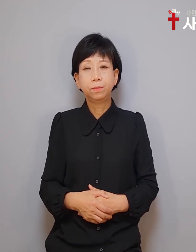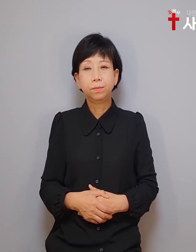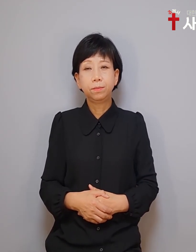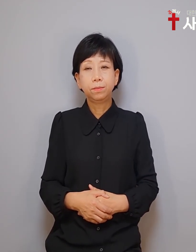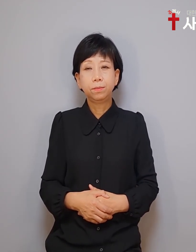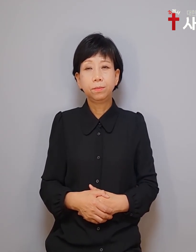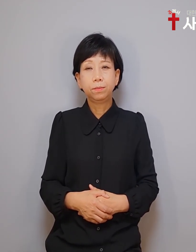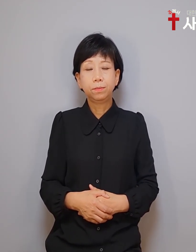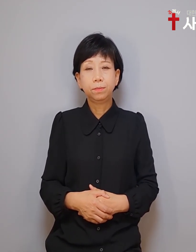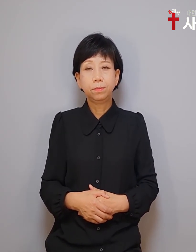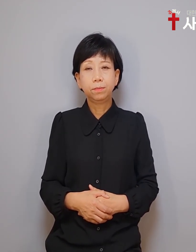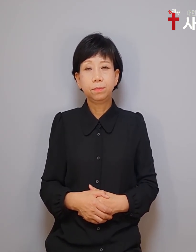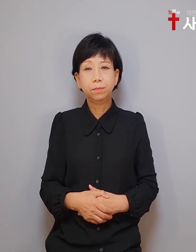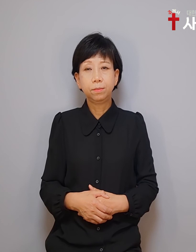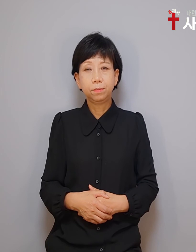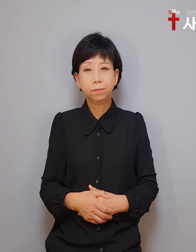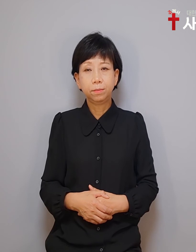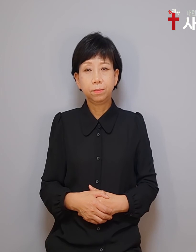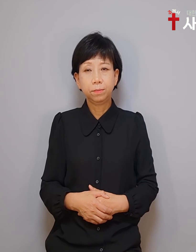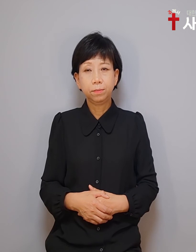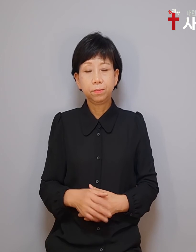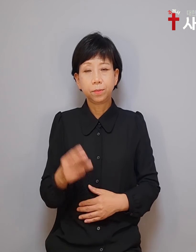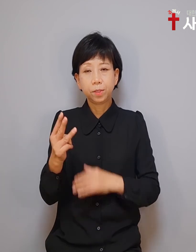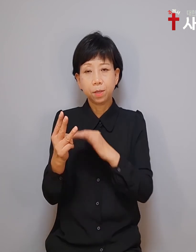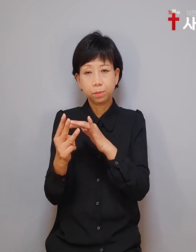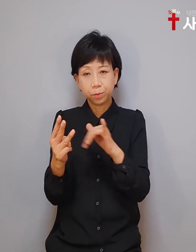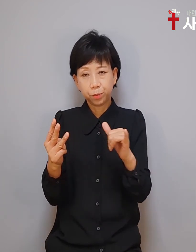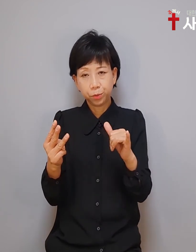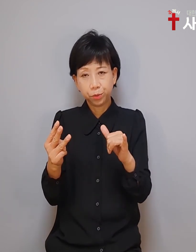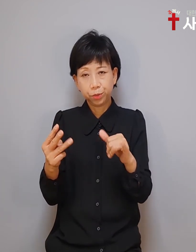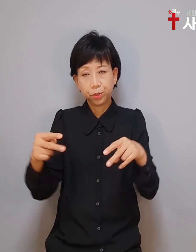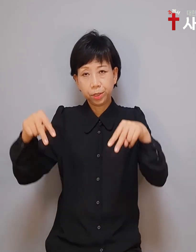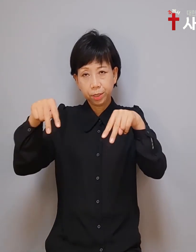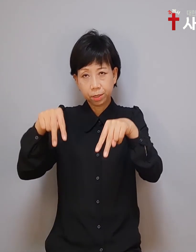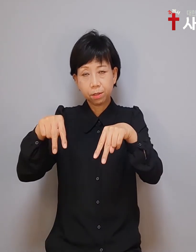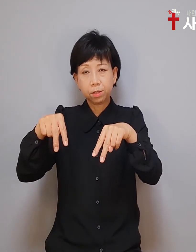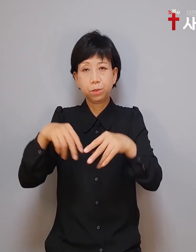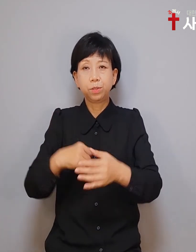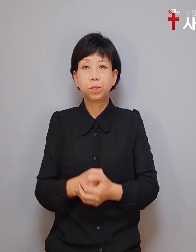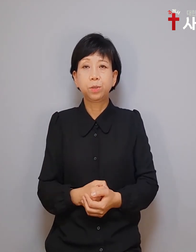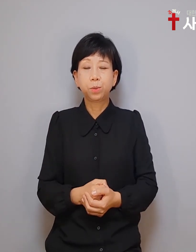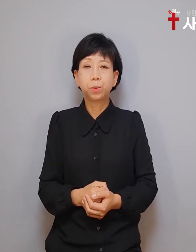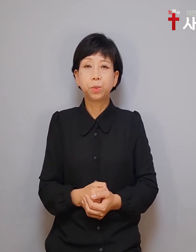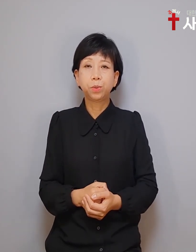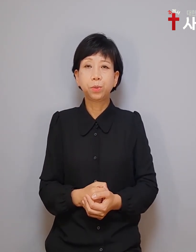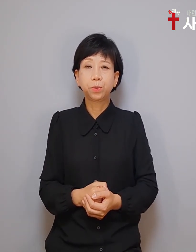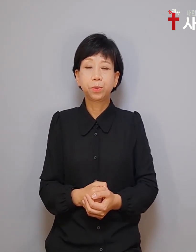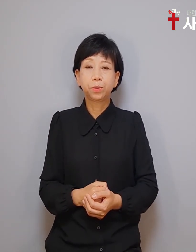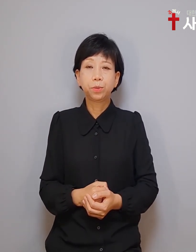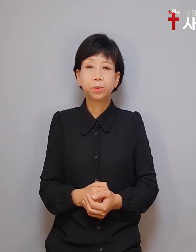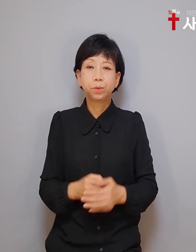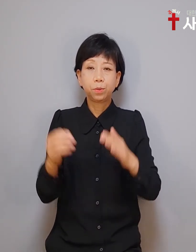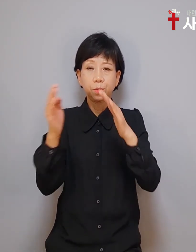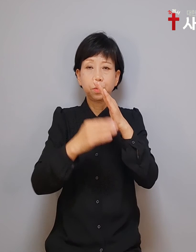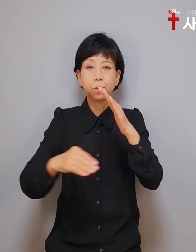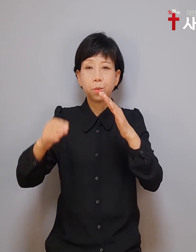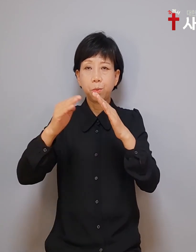네, 이제 우리 세 분 자리에서 일어나시면 되겠습니다. 잠깐 일어나시고 이제 공포하도록